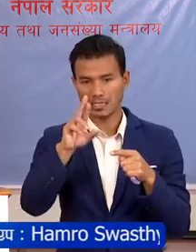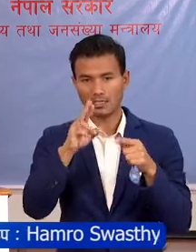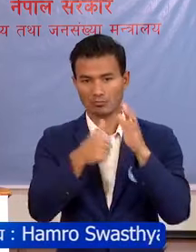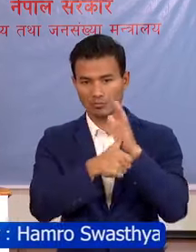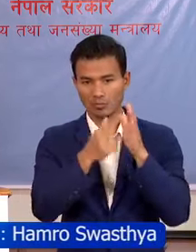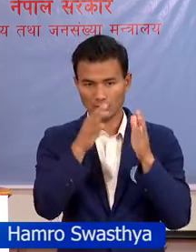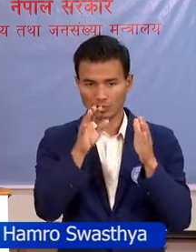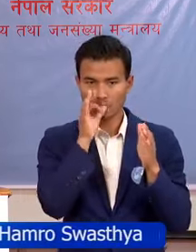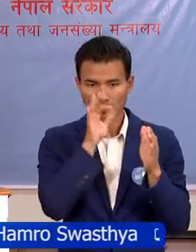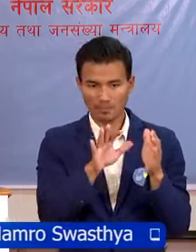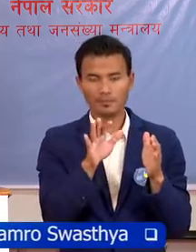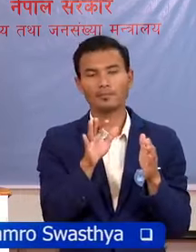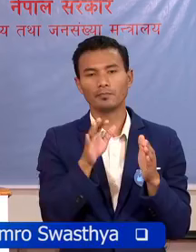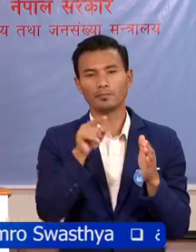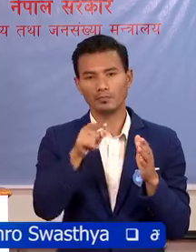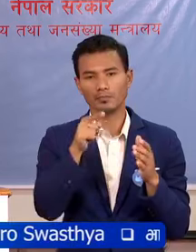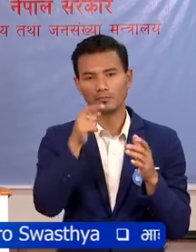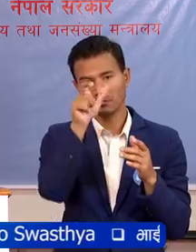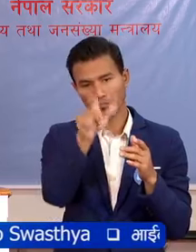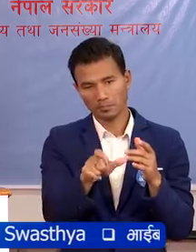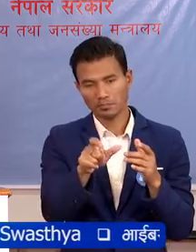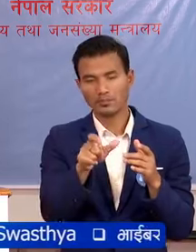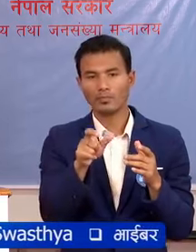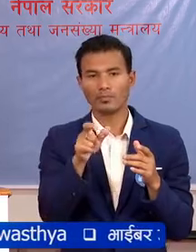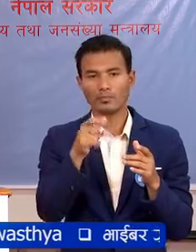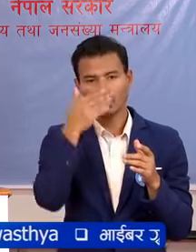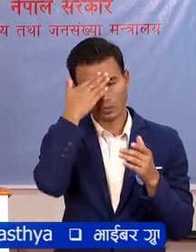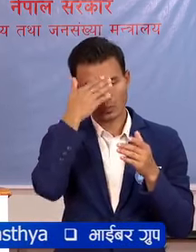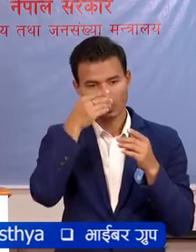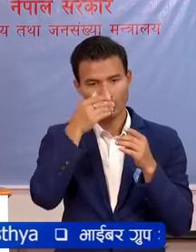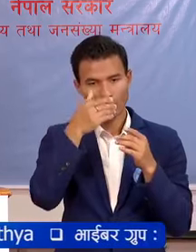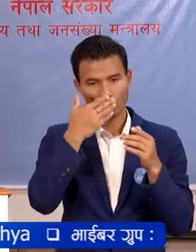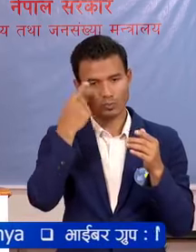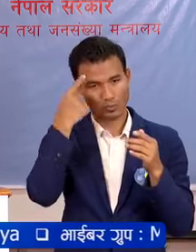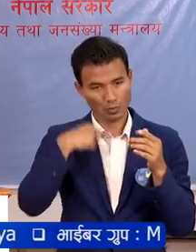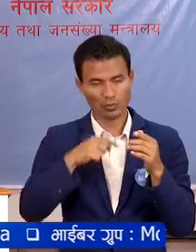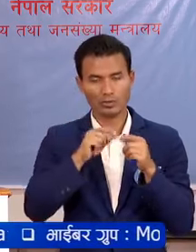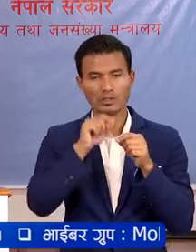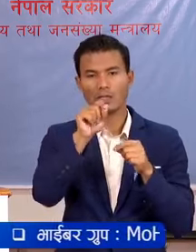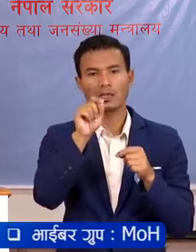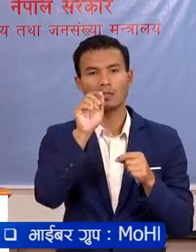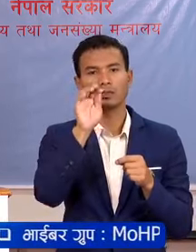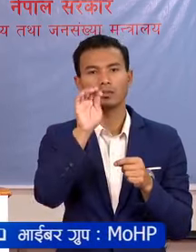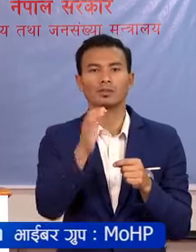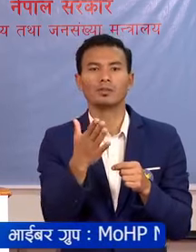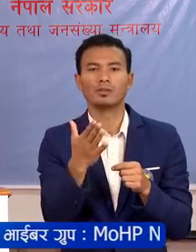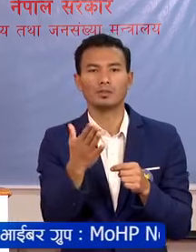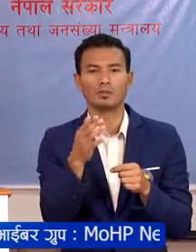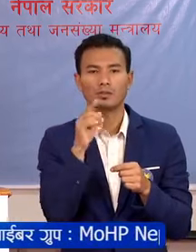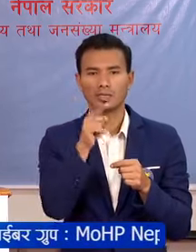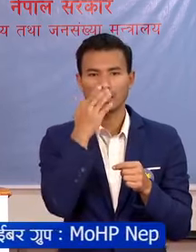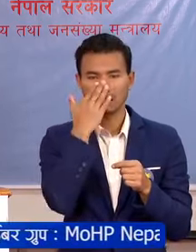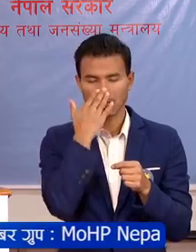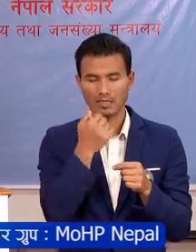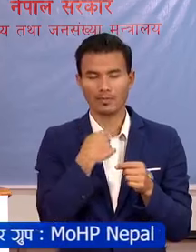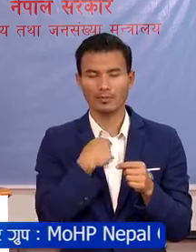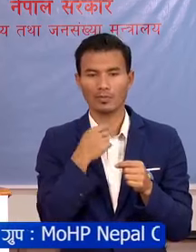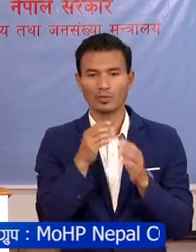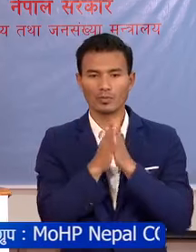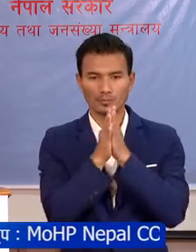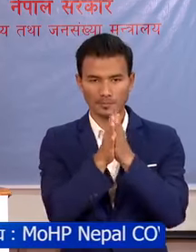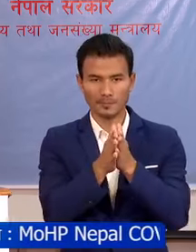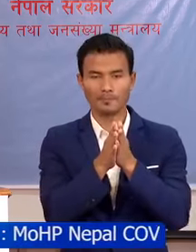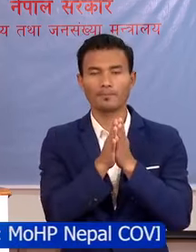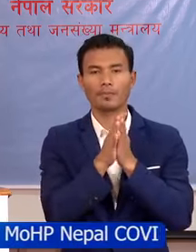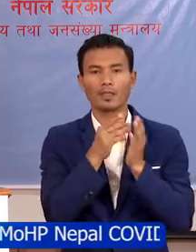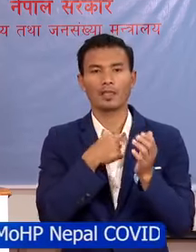रग शार ने अवस्तामा हो तेवाको नाले है रोलाए माईले सुनेश्चे तो नके चाहां